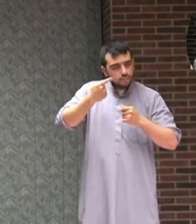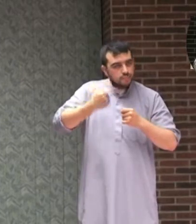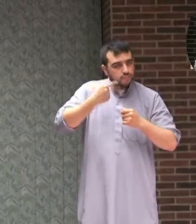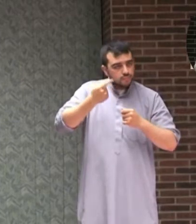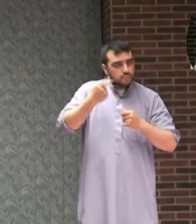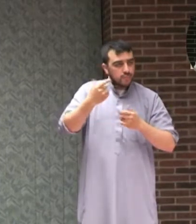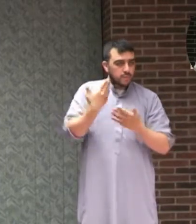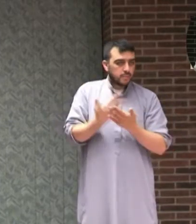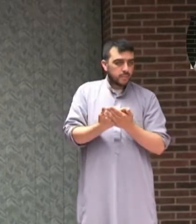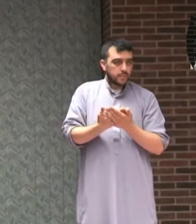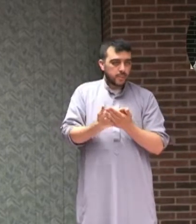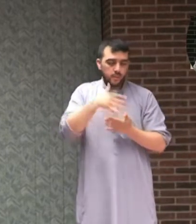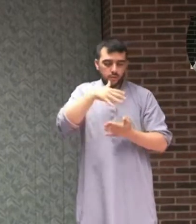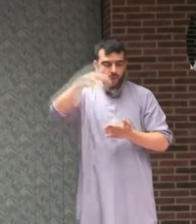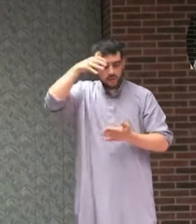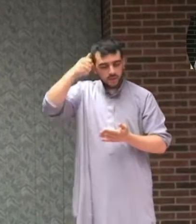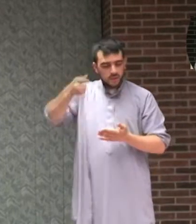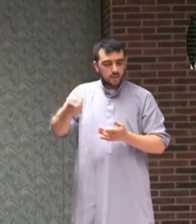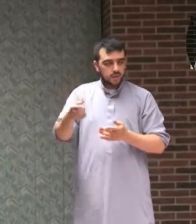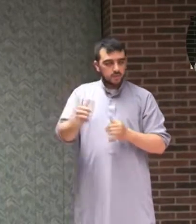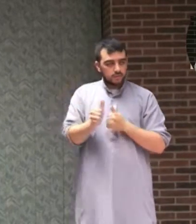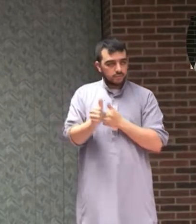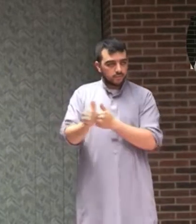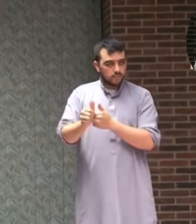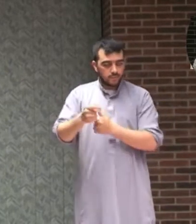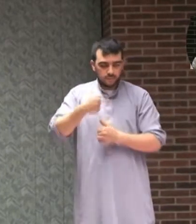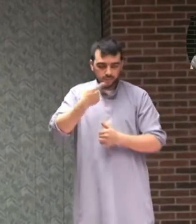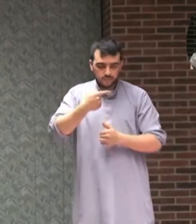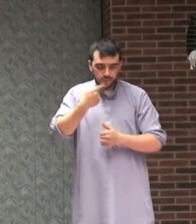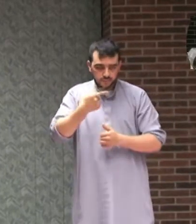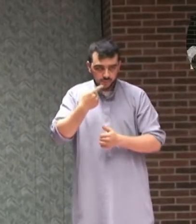du 26 et le jour du 27. Et à partir du Maghreb, le jour du 27,